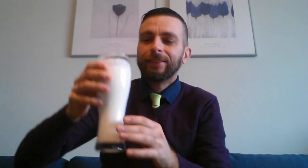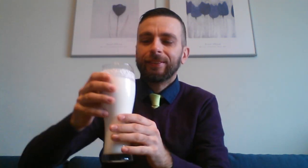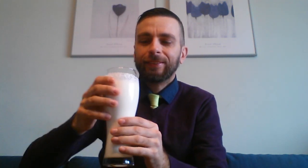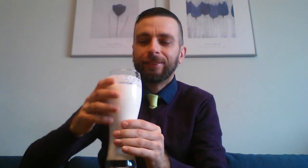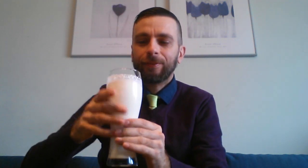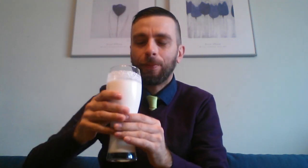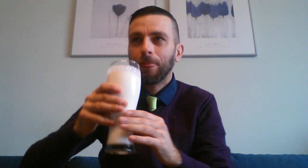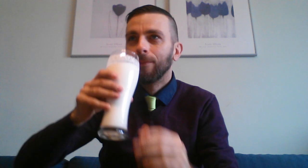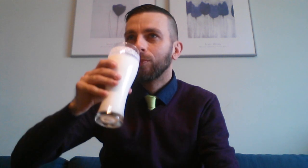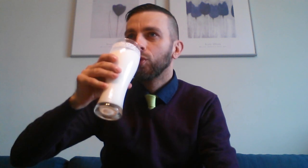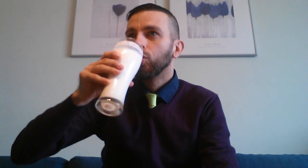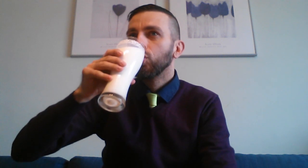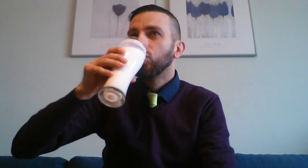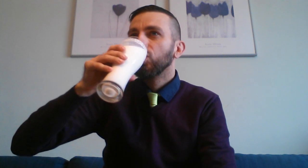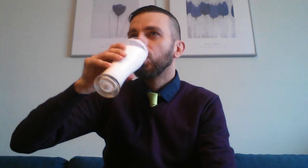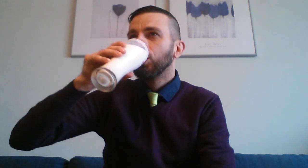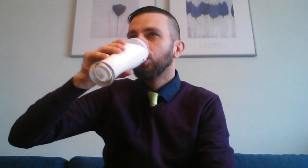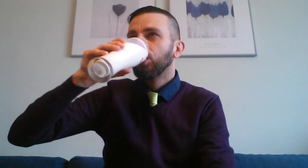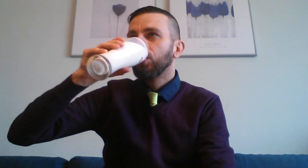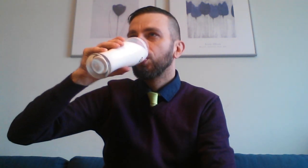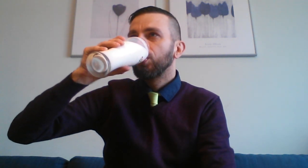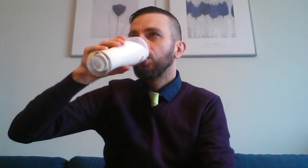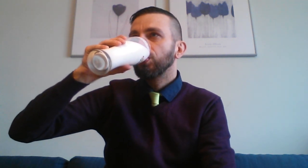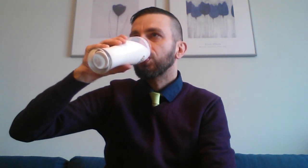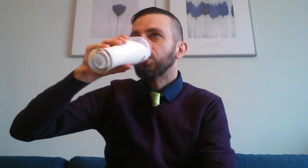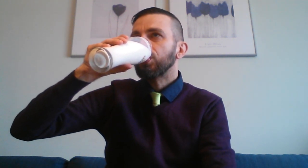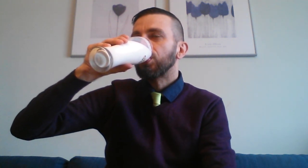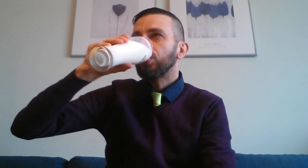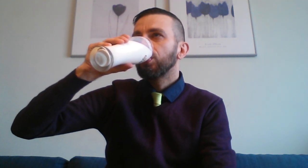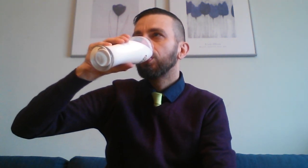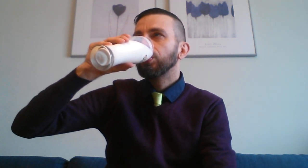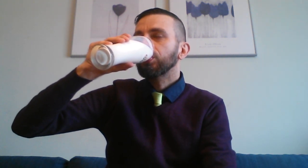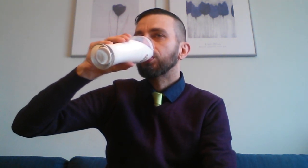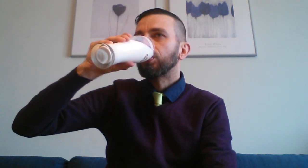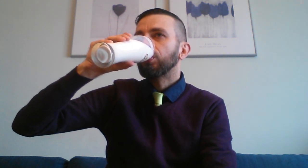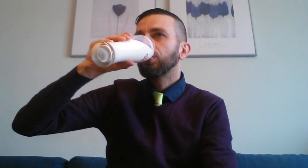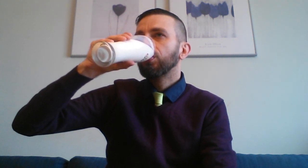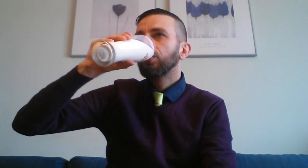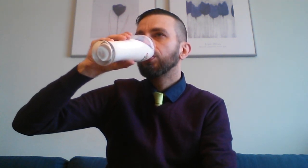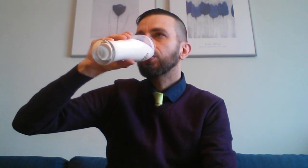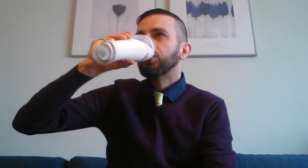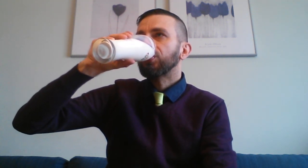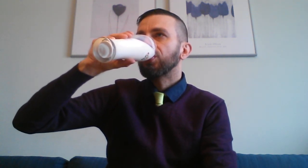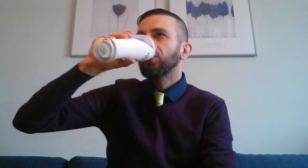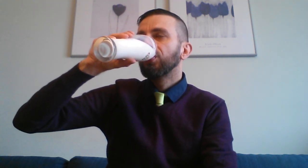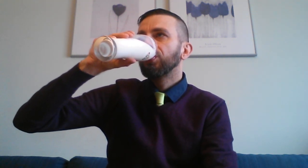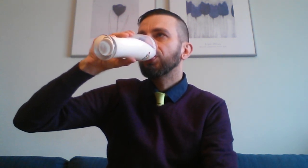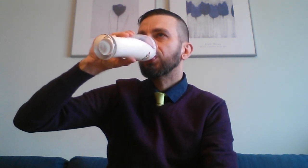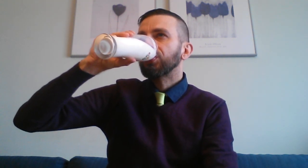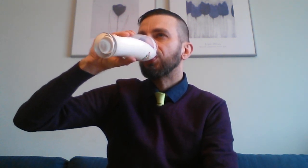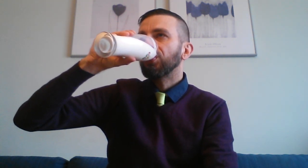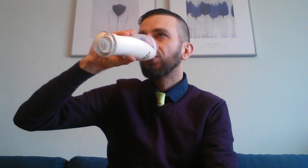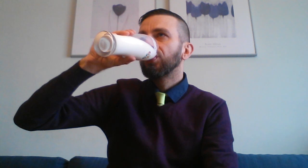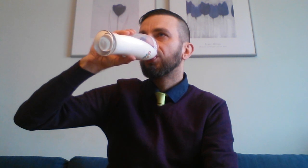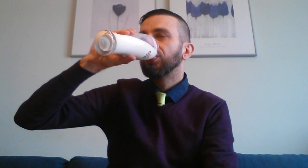to zrekompensuje, ale jeśli będzie kurs poniżej 4,20, to rolnicy stracą. Na województwo płynie kilkanaście